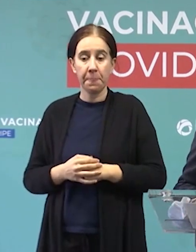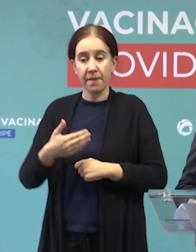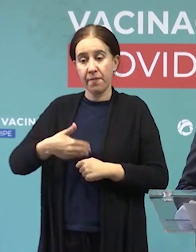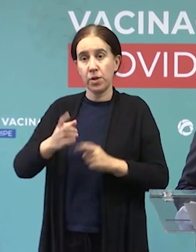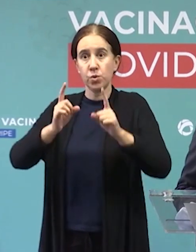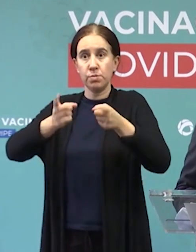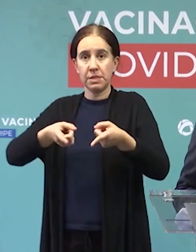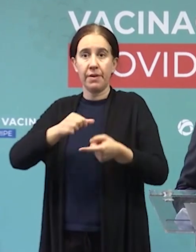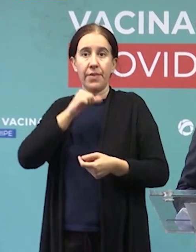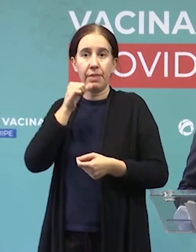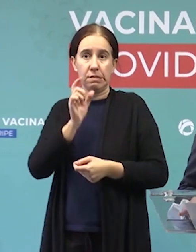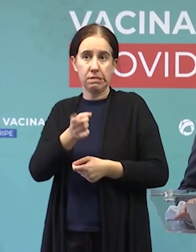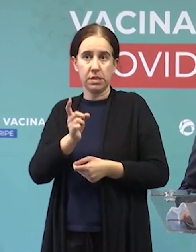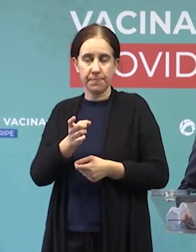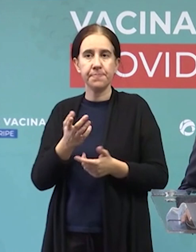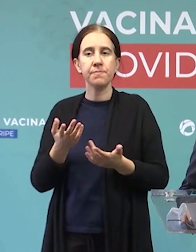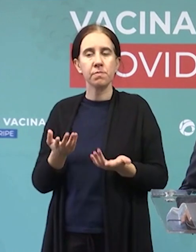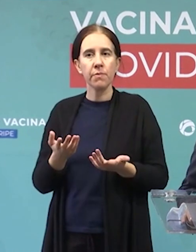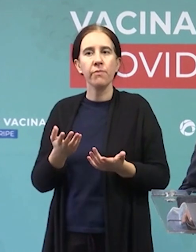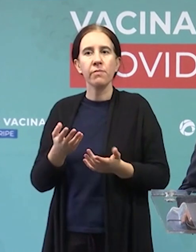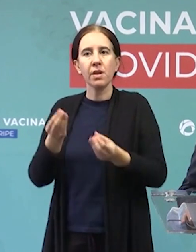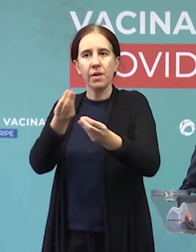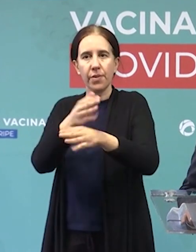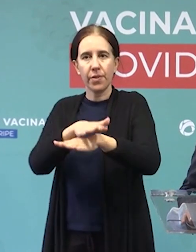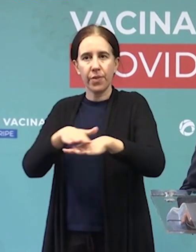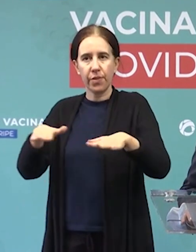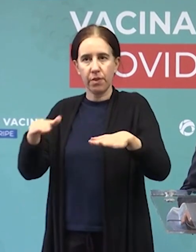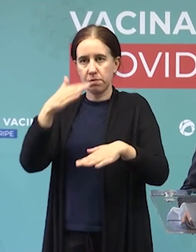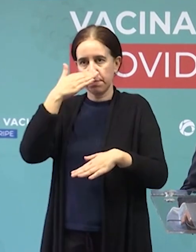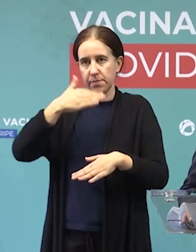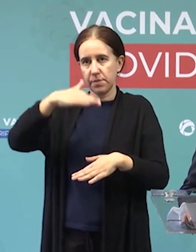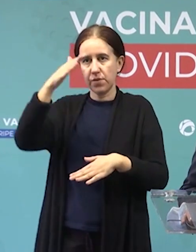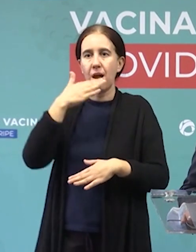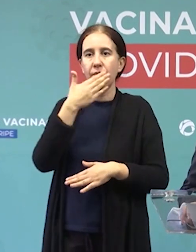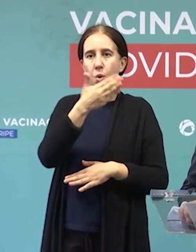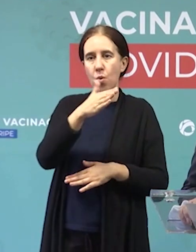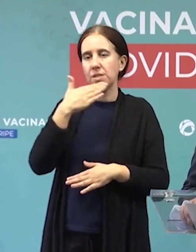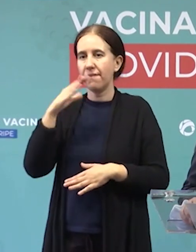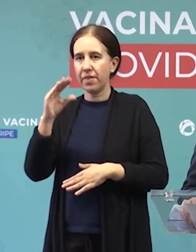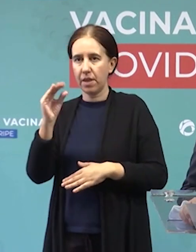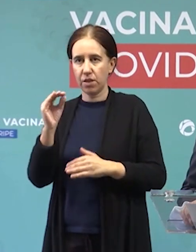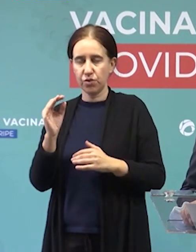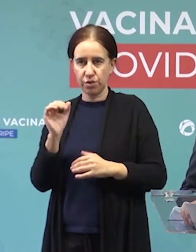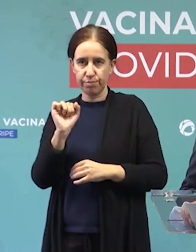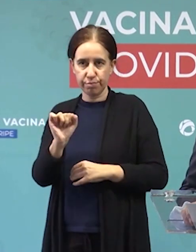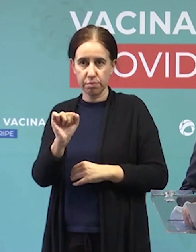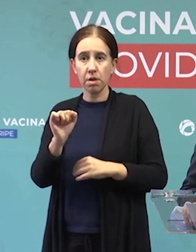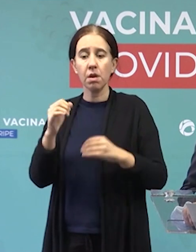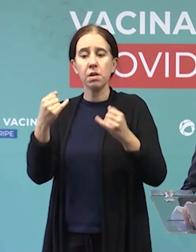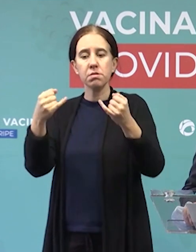Começaremos, como habitualmente, pelas crianças mais velhas, de 11 e 10 anos,